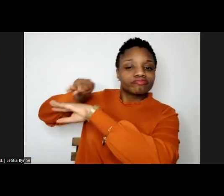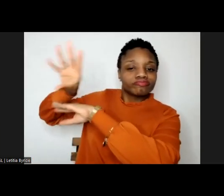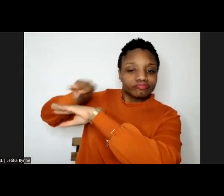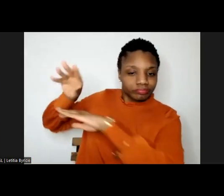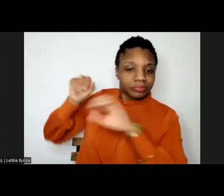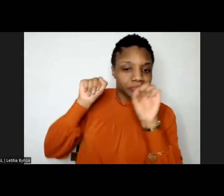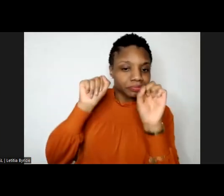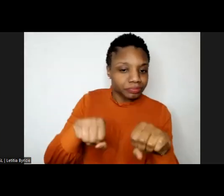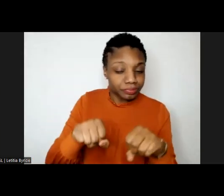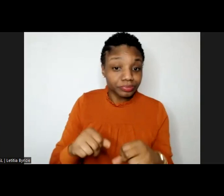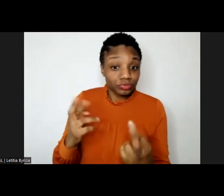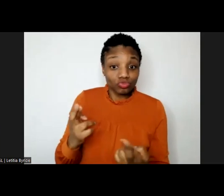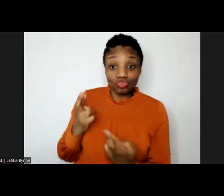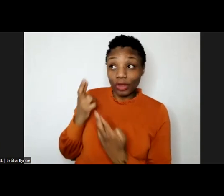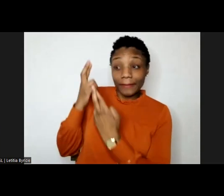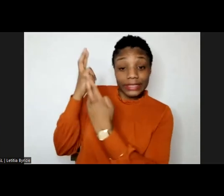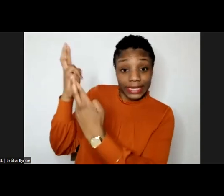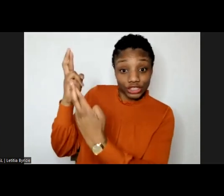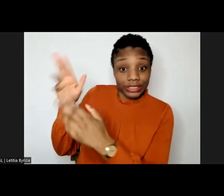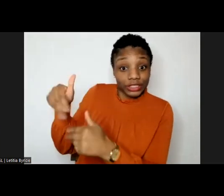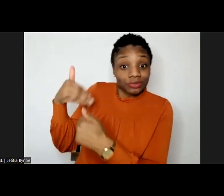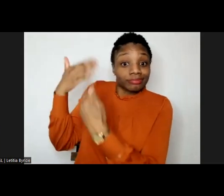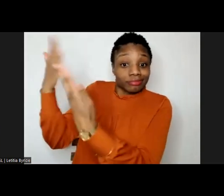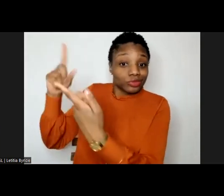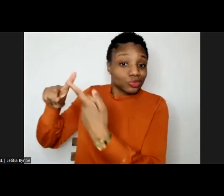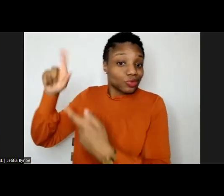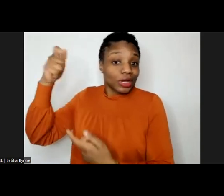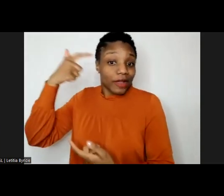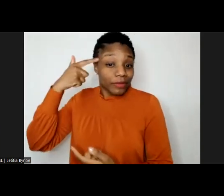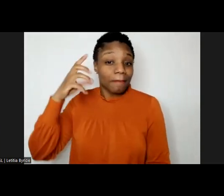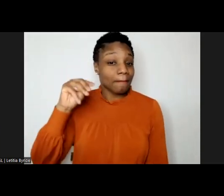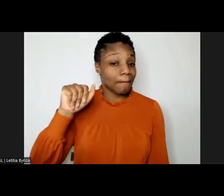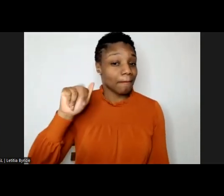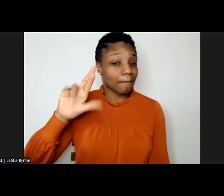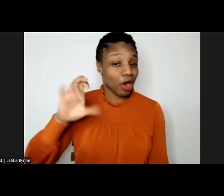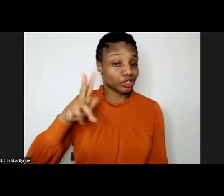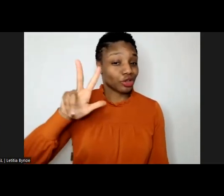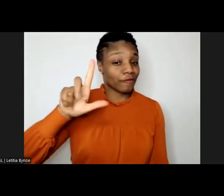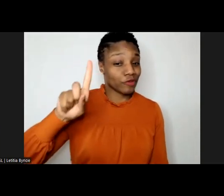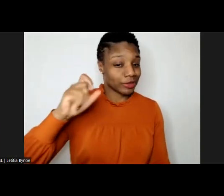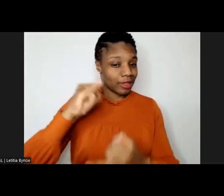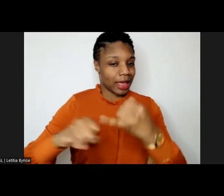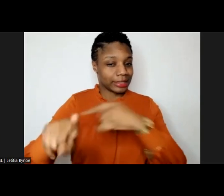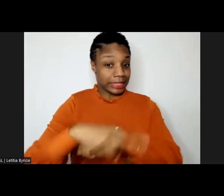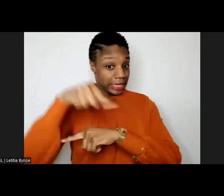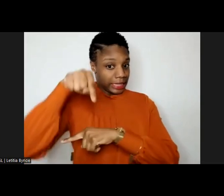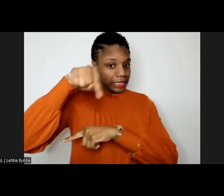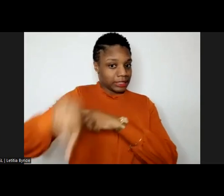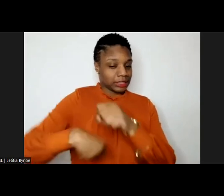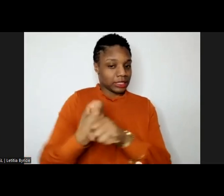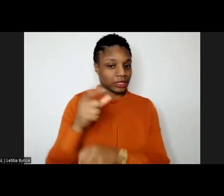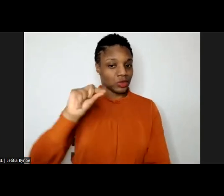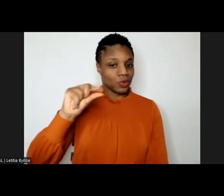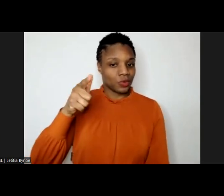las leyes del estado las recomendaciones deben ser hechas para el 31 de marzo de este año a la